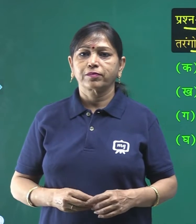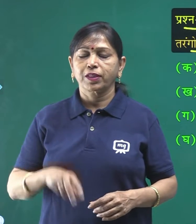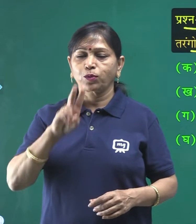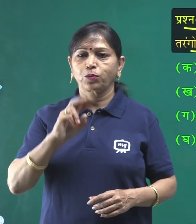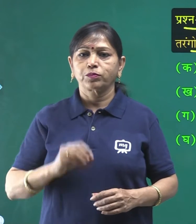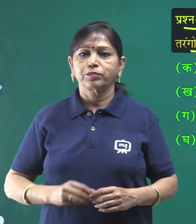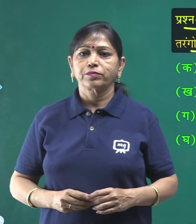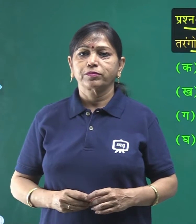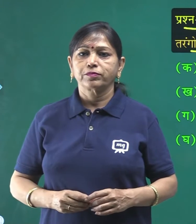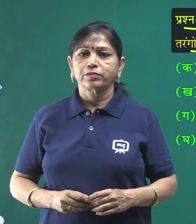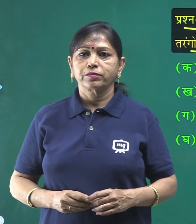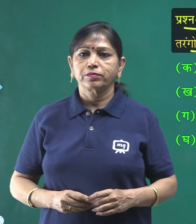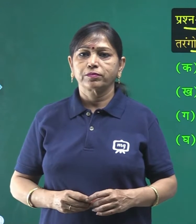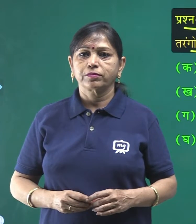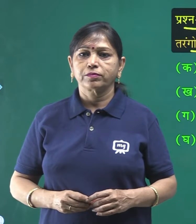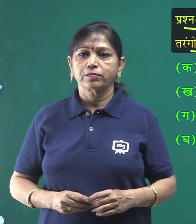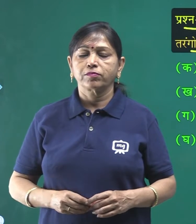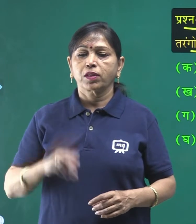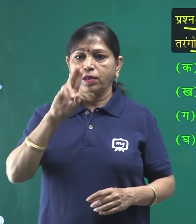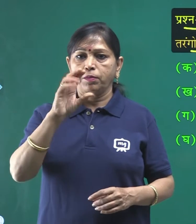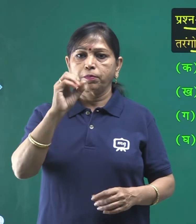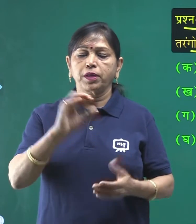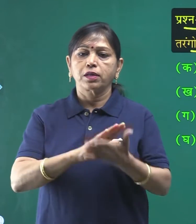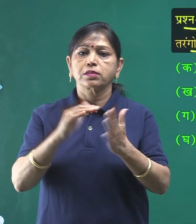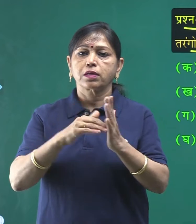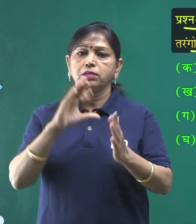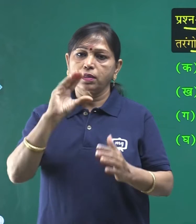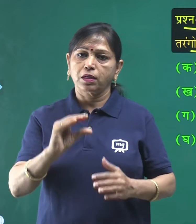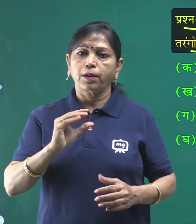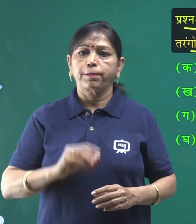2 20 हर्ट्ज से कम,